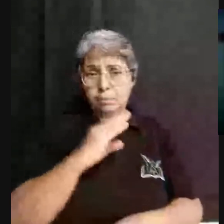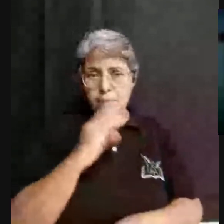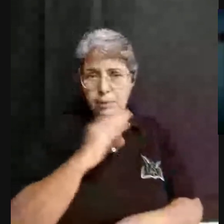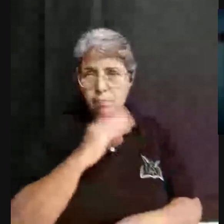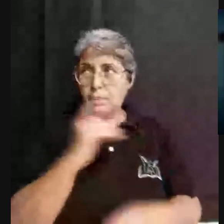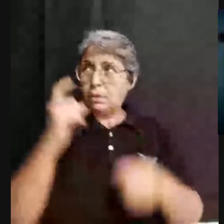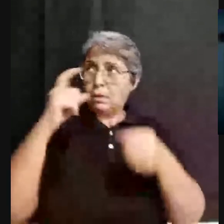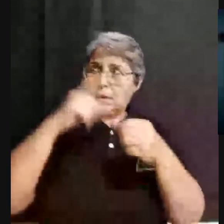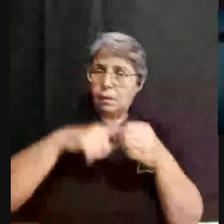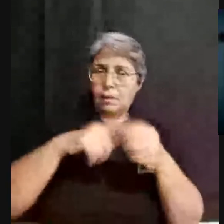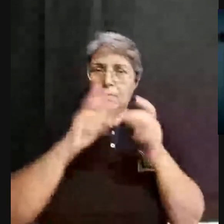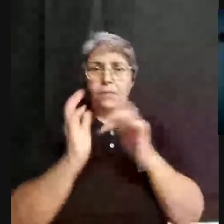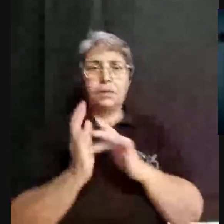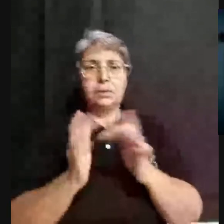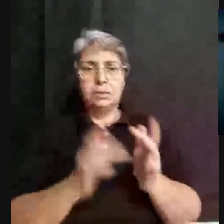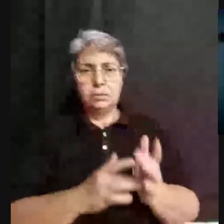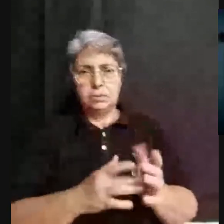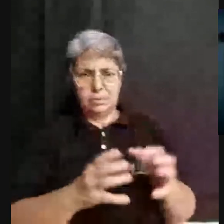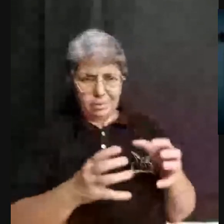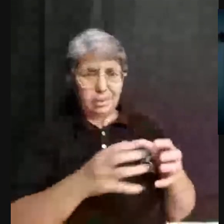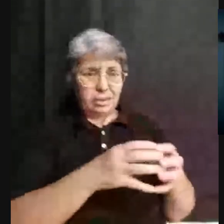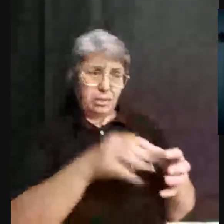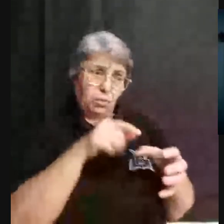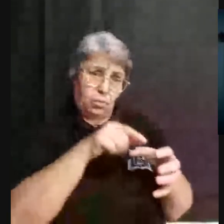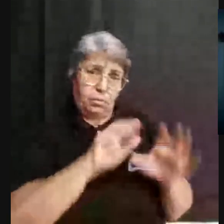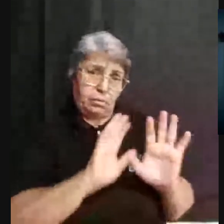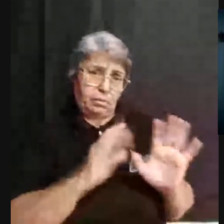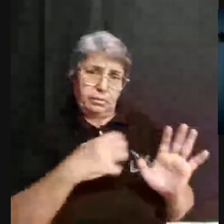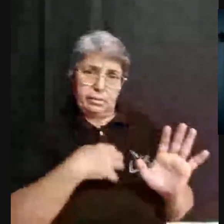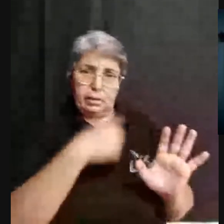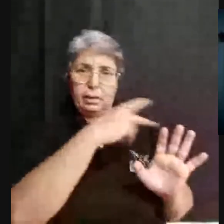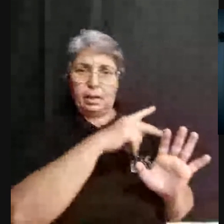Jesus. Na verdade, o que ele está dizendo é que